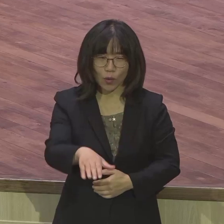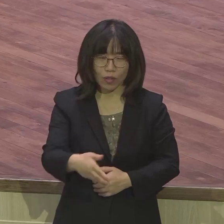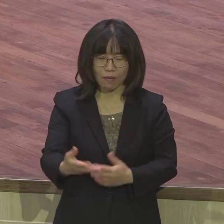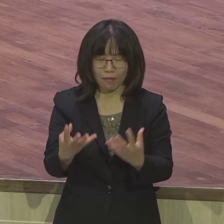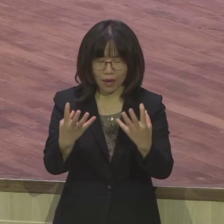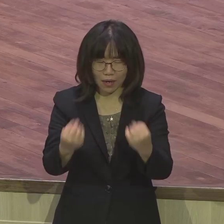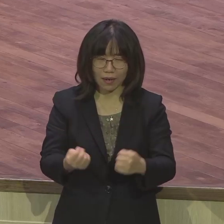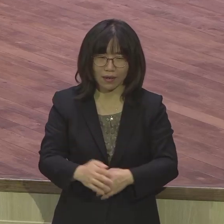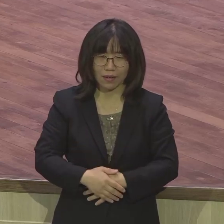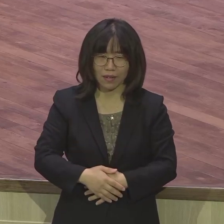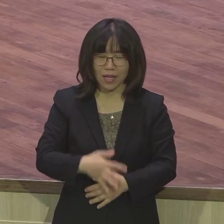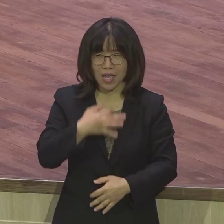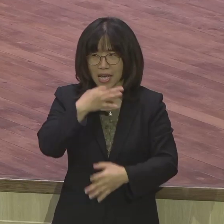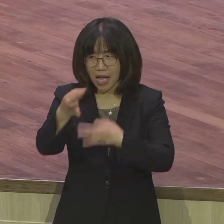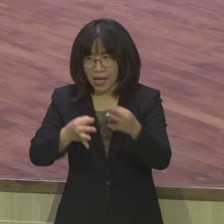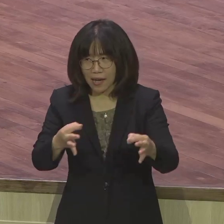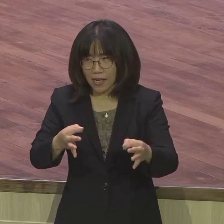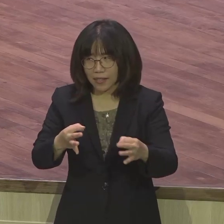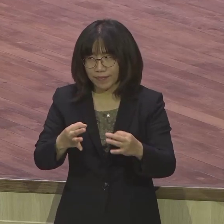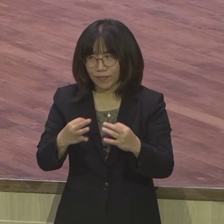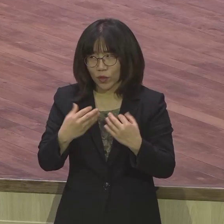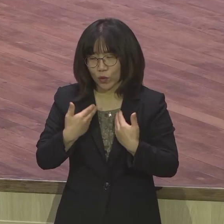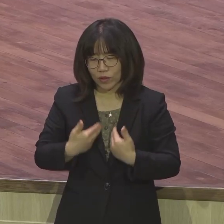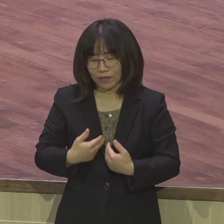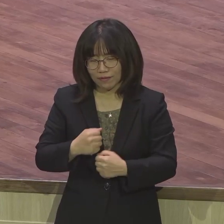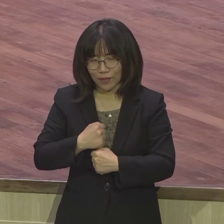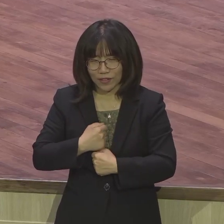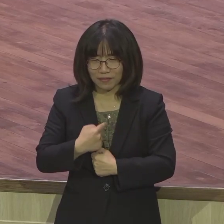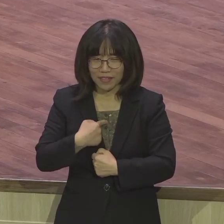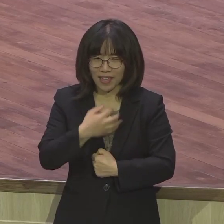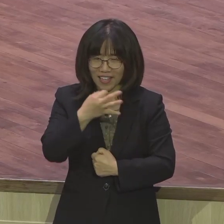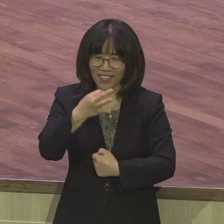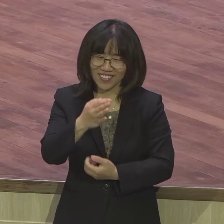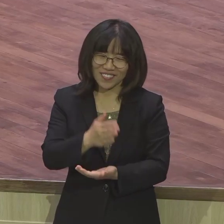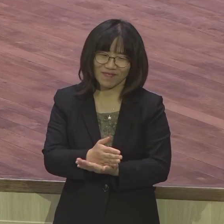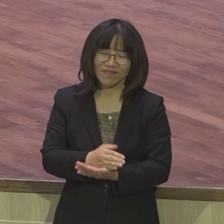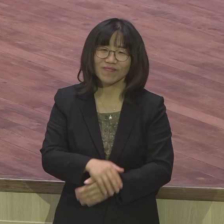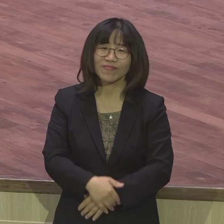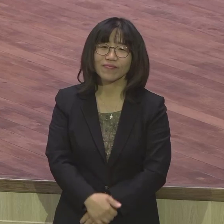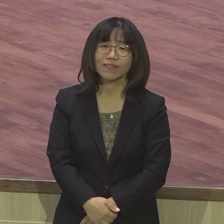어디 가서 소리를 너무 지지 말라고 했는데요. 주여.